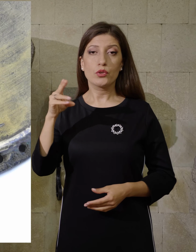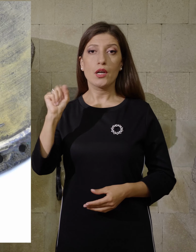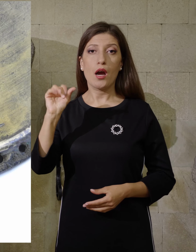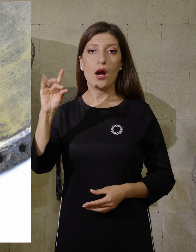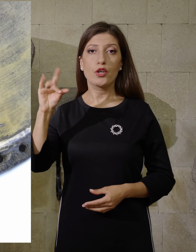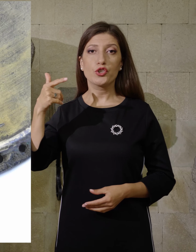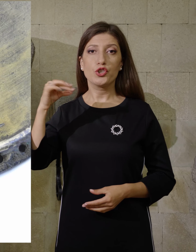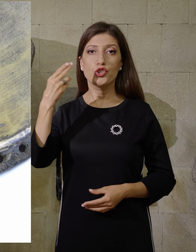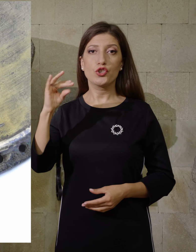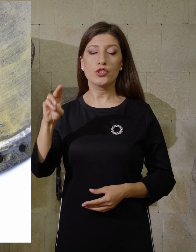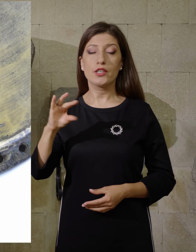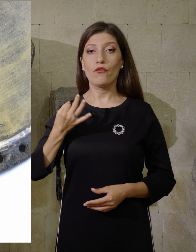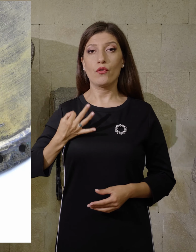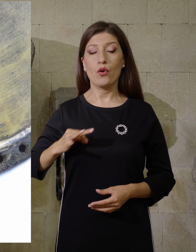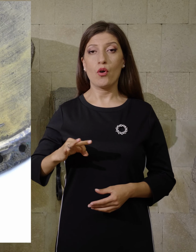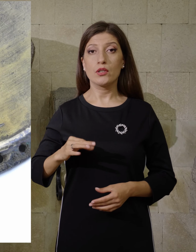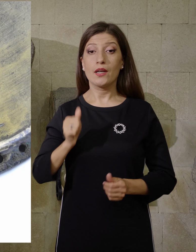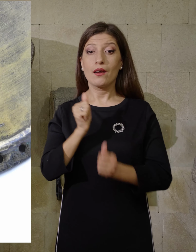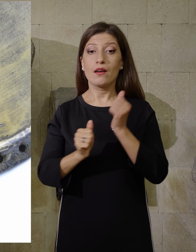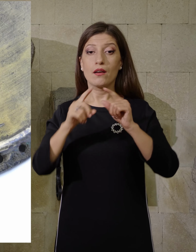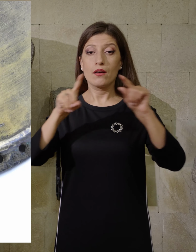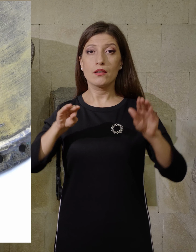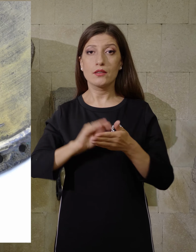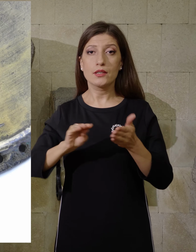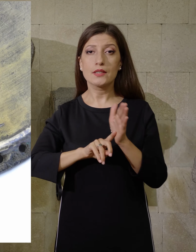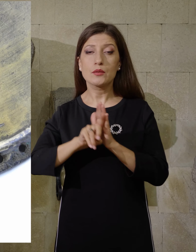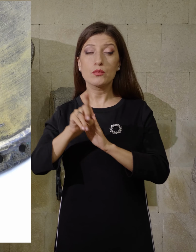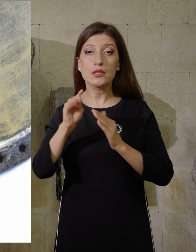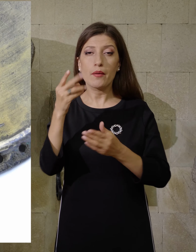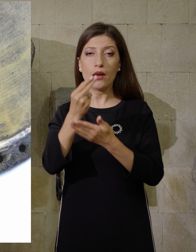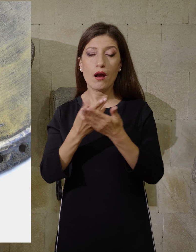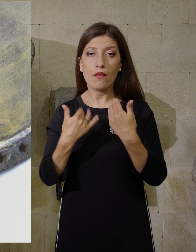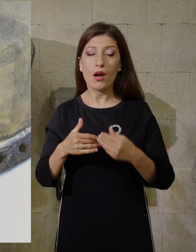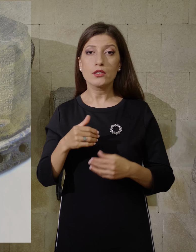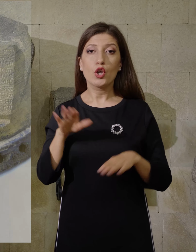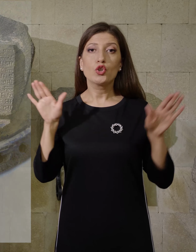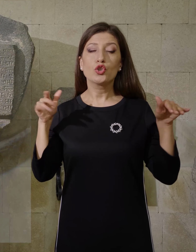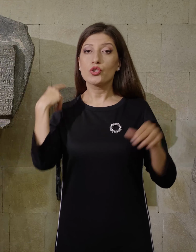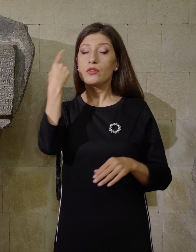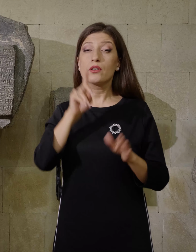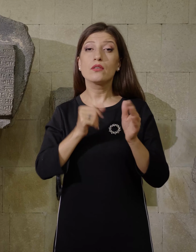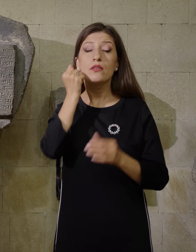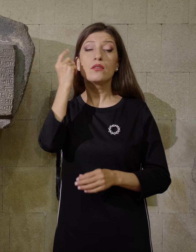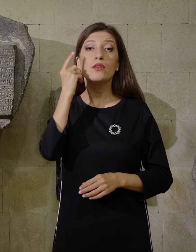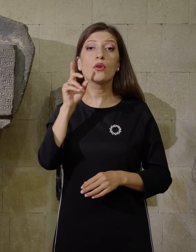որդի։ Արձանագրության սկզբում պատկերված է թռչնի գլուխ։ Հնում ումբոններն ամրացվել են վահանի